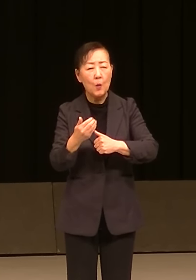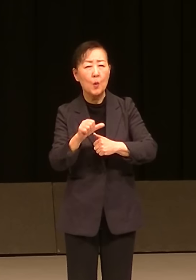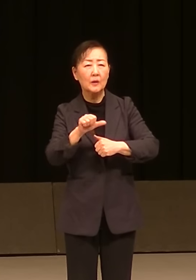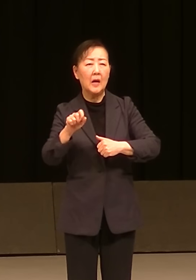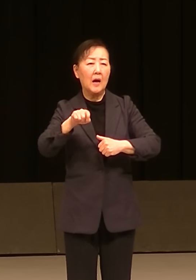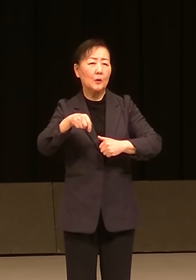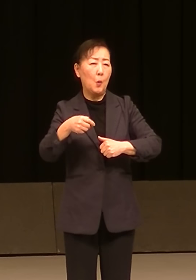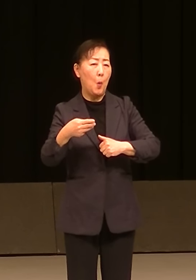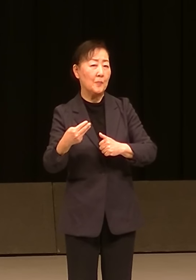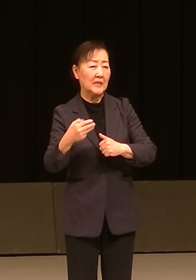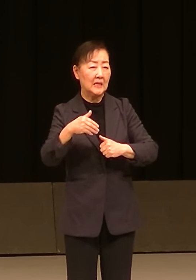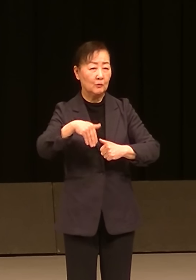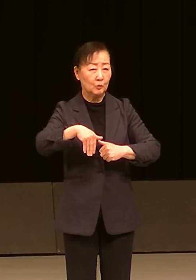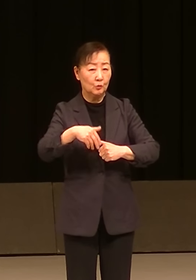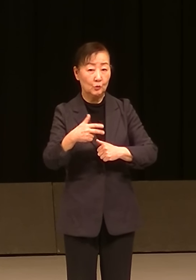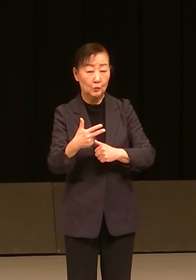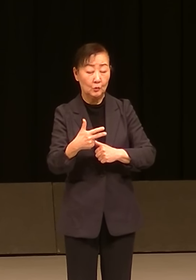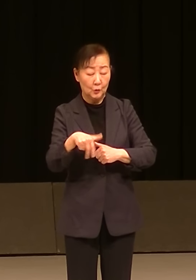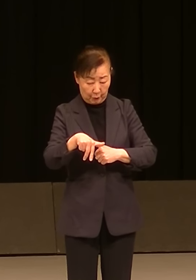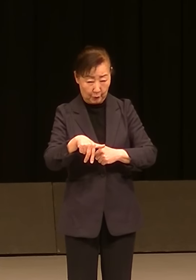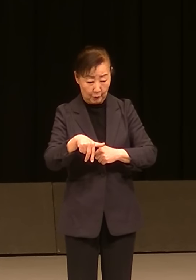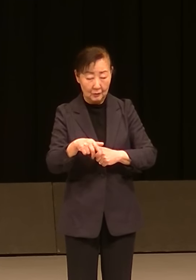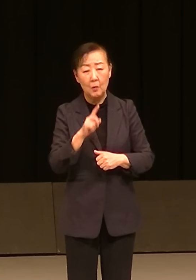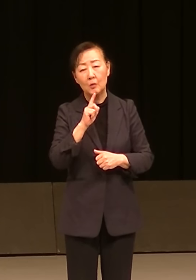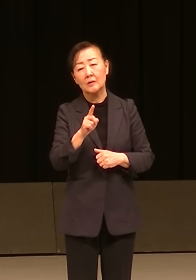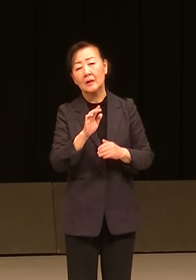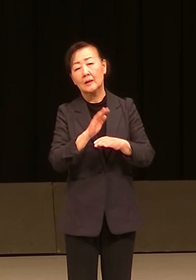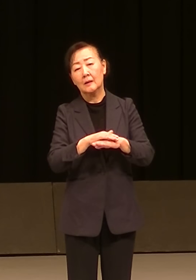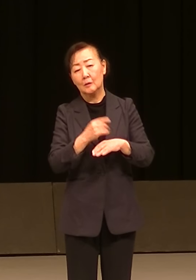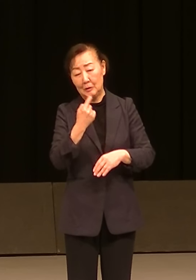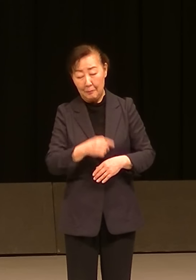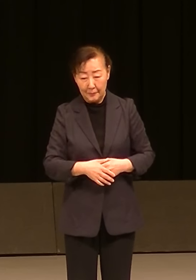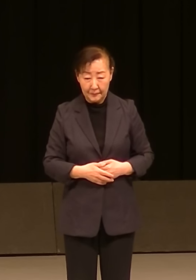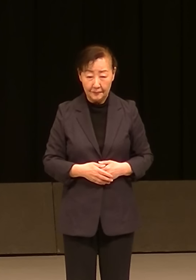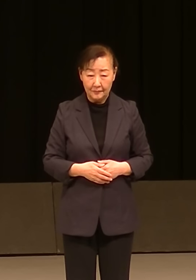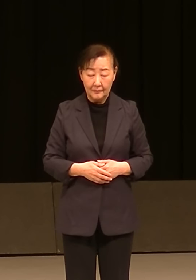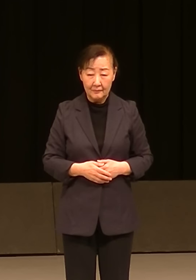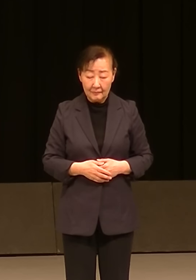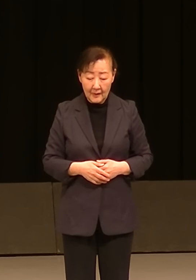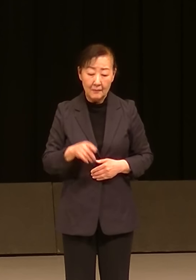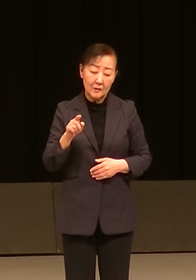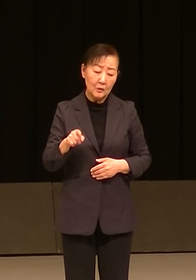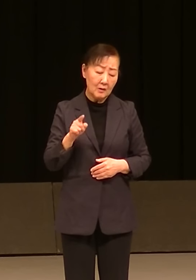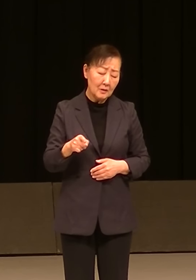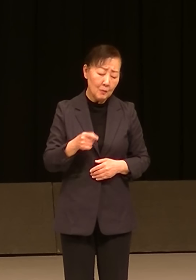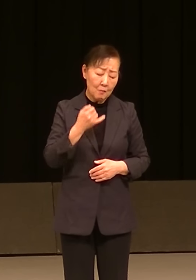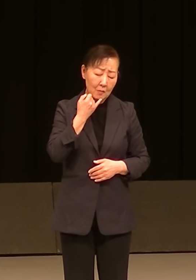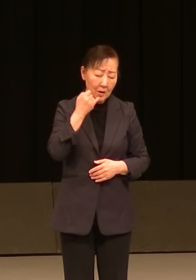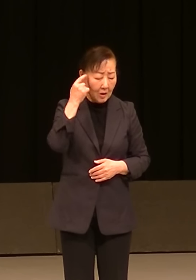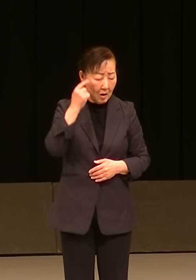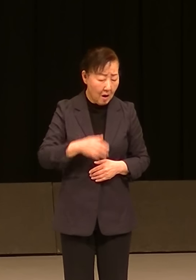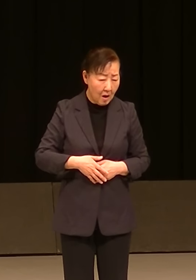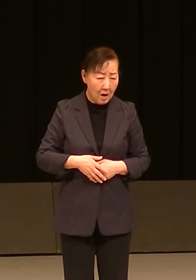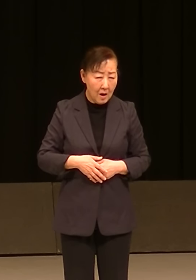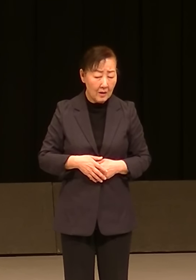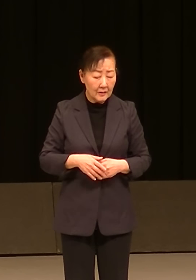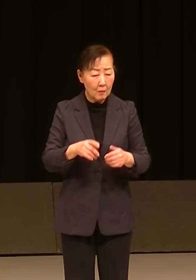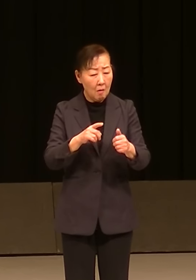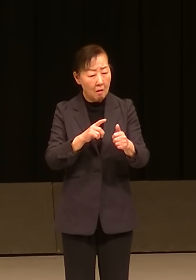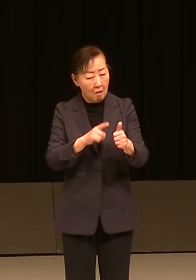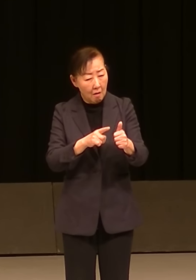ふうに呼んでいたのでございますが、そのうち、まあ、それもそれはそれでいいんだけど、この人なんか誰